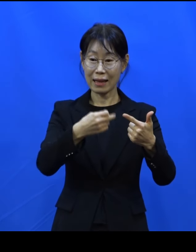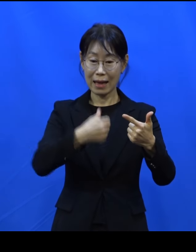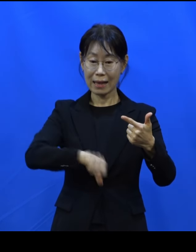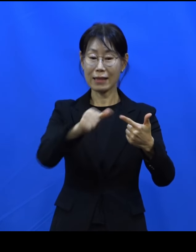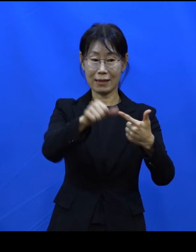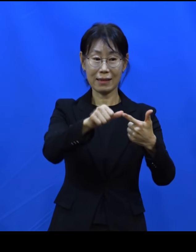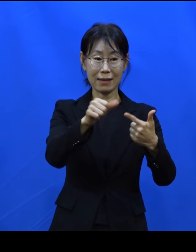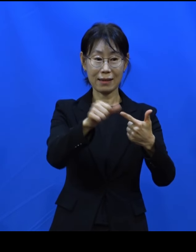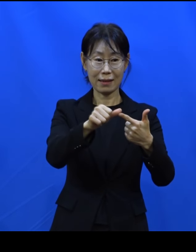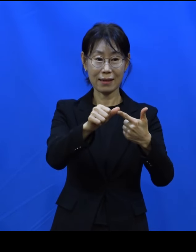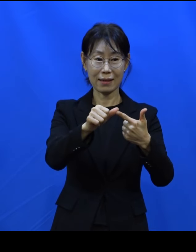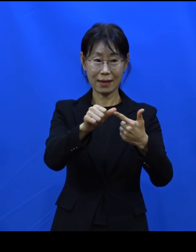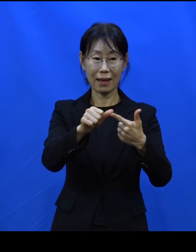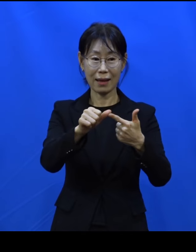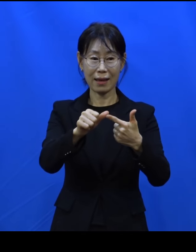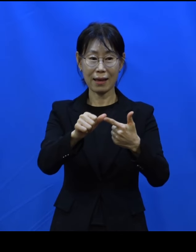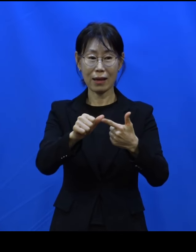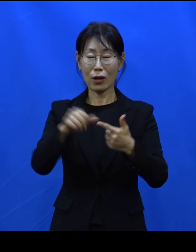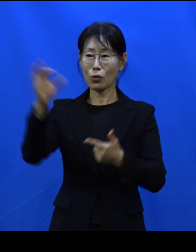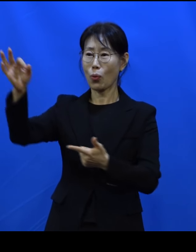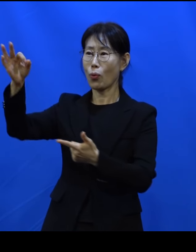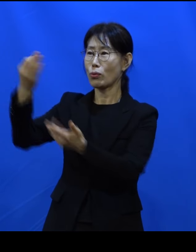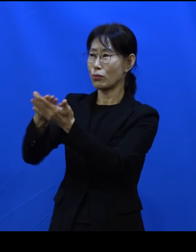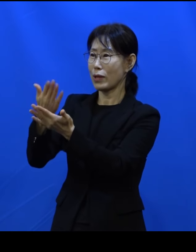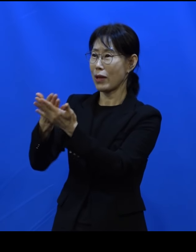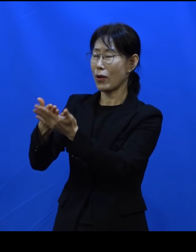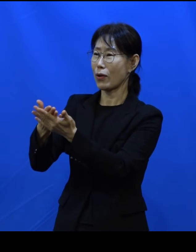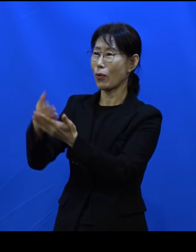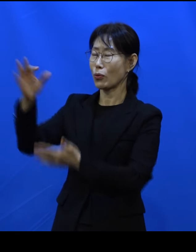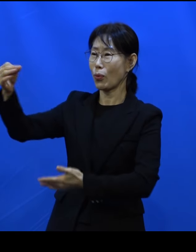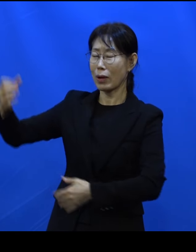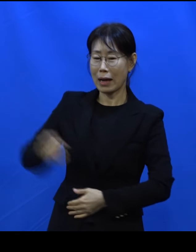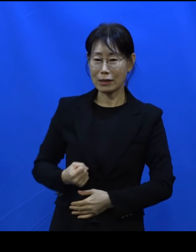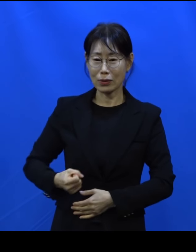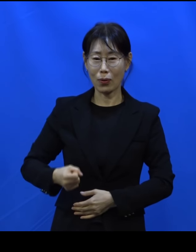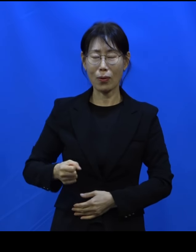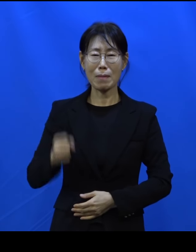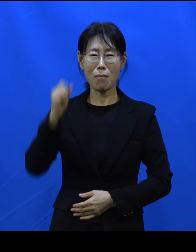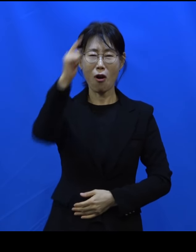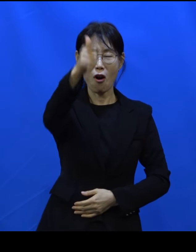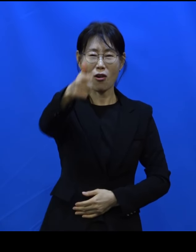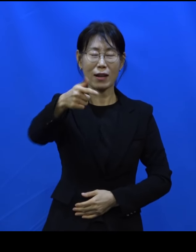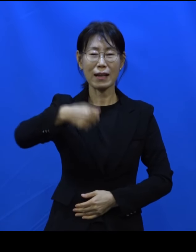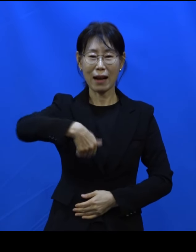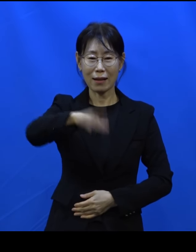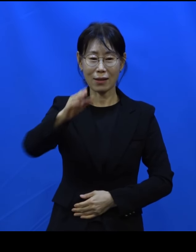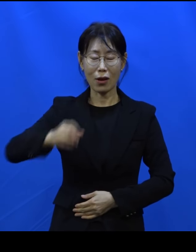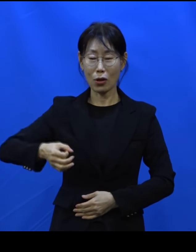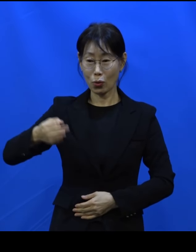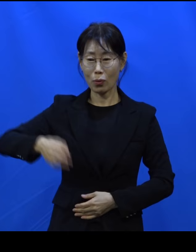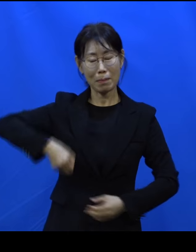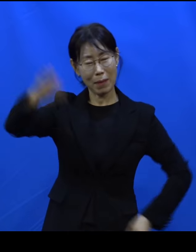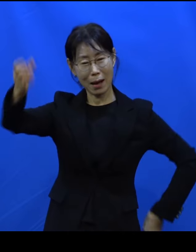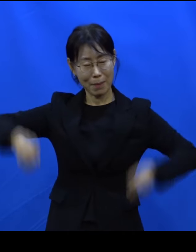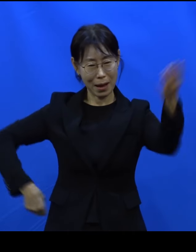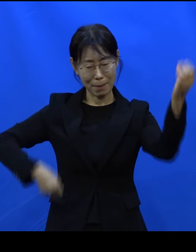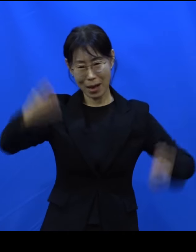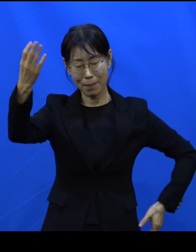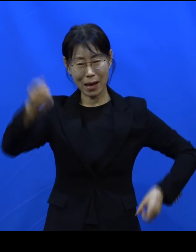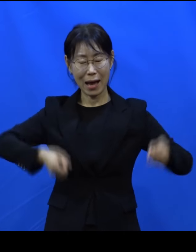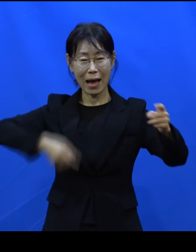그 잔치가 결혼의 의미가 있잖아요, 그죠? 그래서 다시는 놓아주지 않으리라. 이제 붙잡은